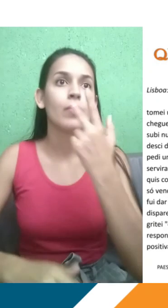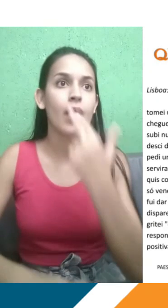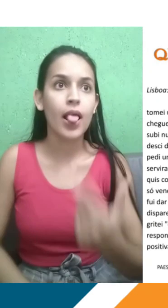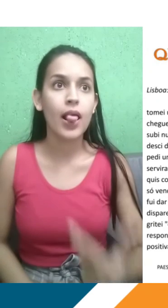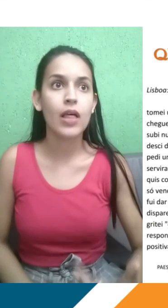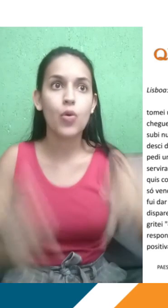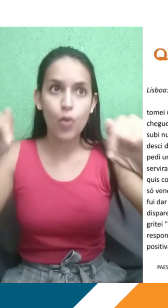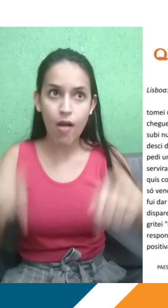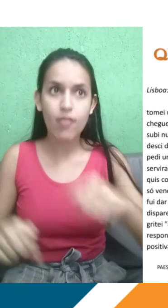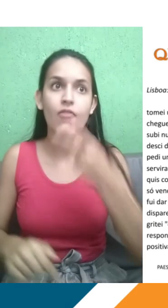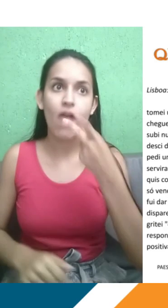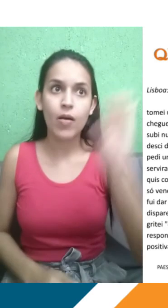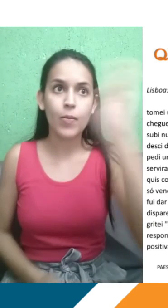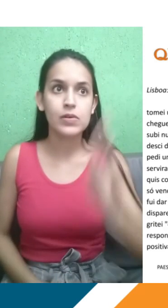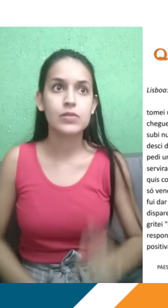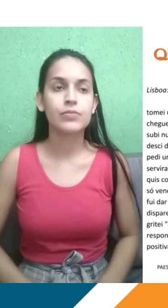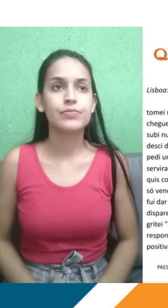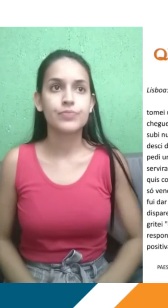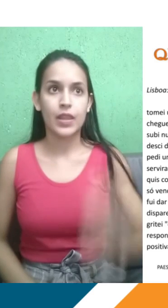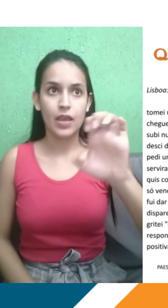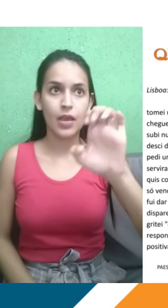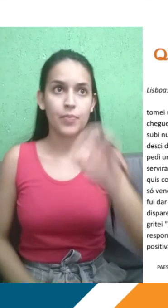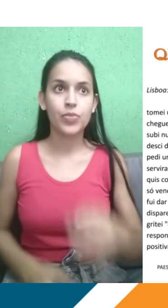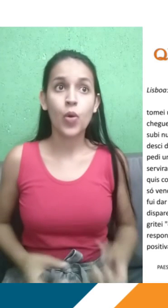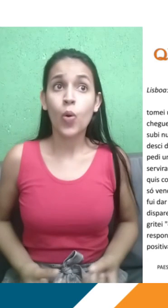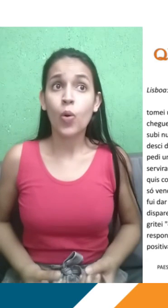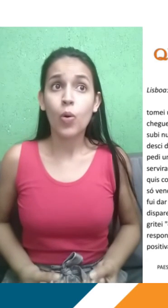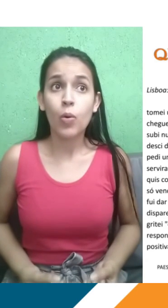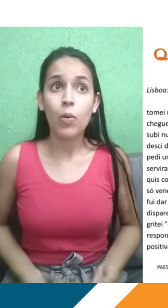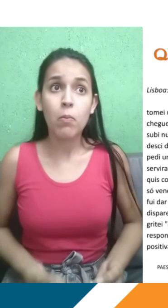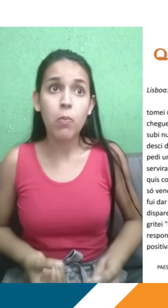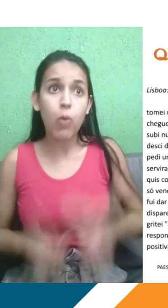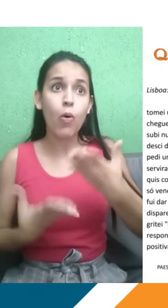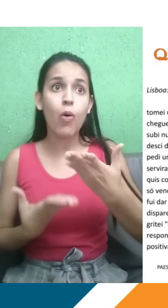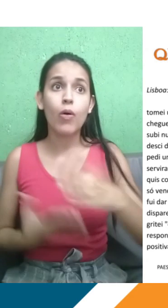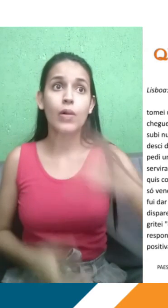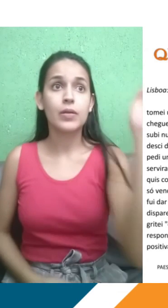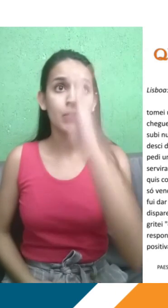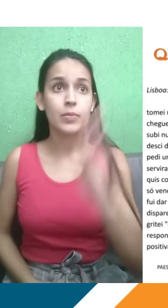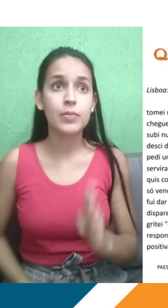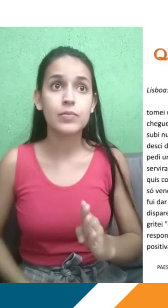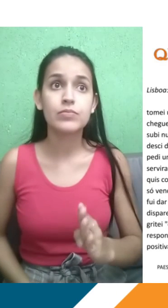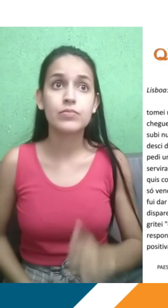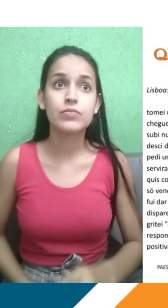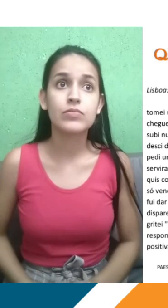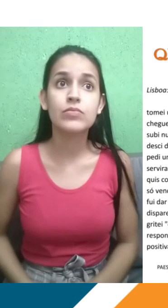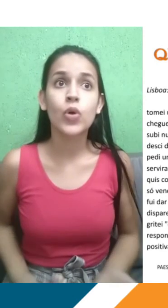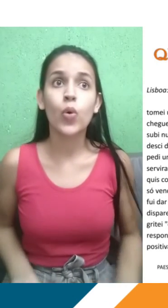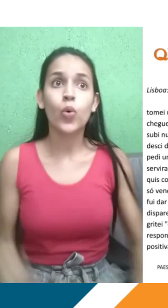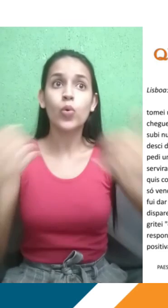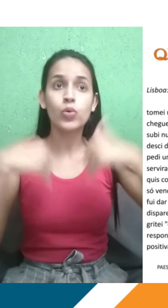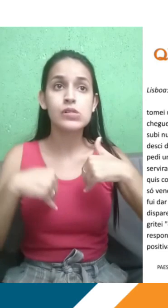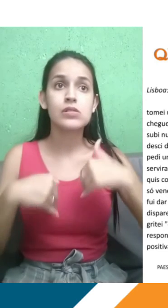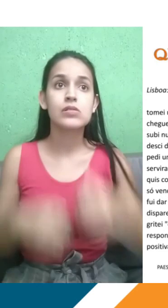brasileiro. Tal fato confirma-se através de vários fragmentos, como por exemplo, pedir um cafezinho, serviram-me uma